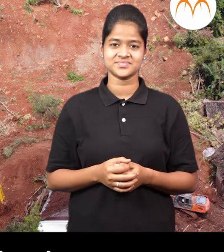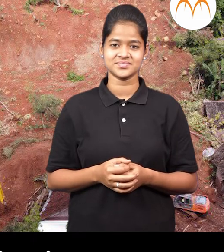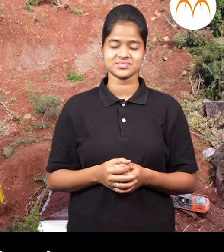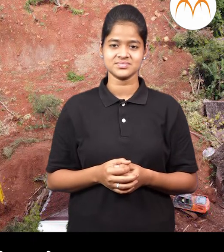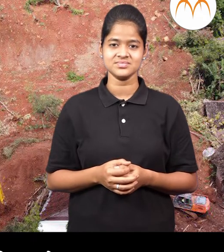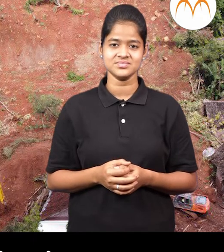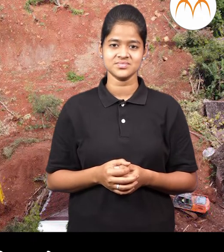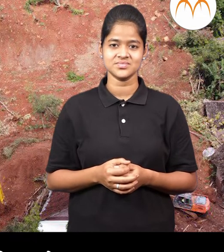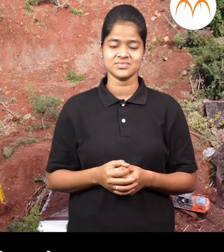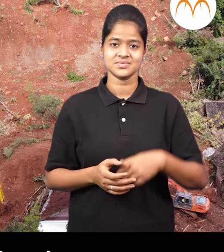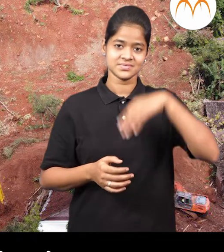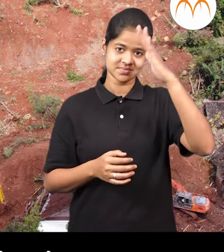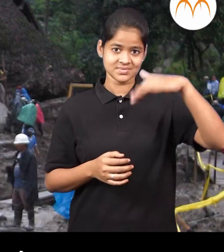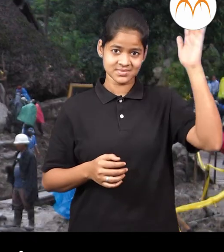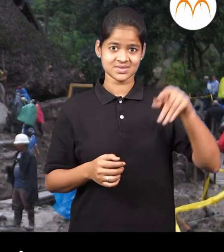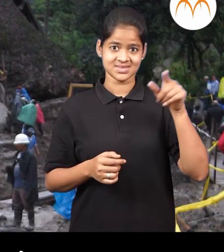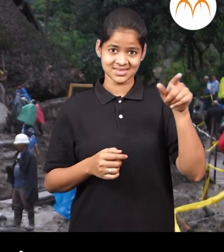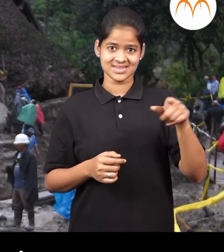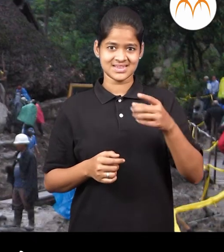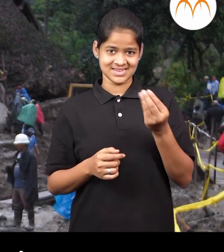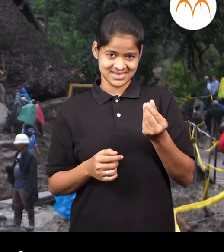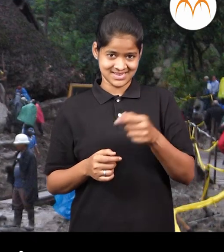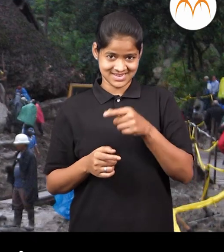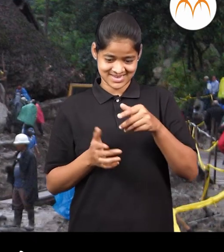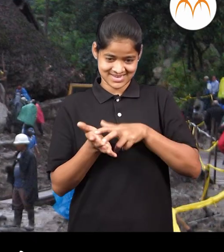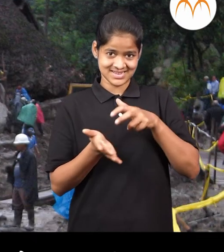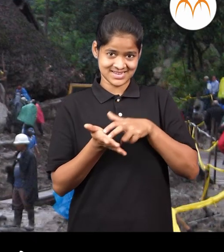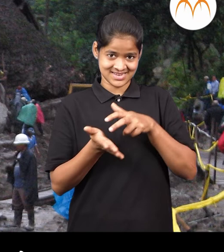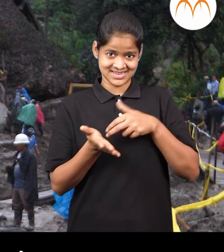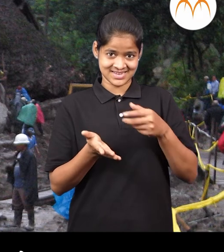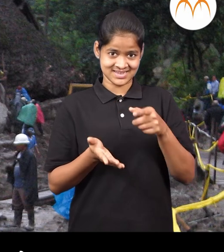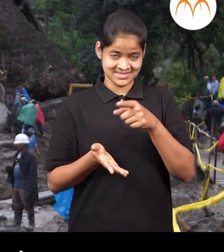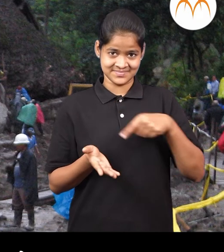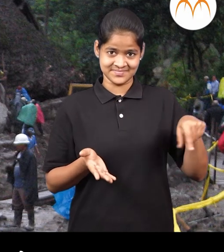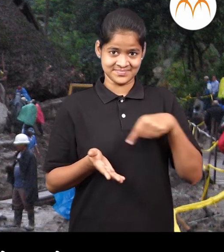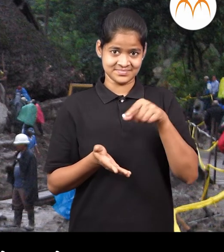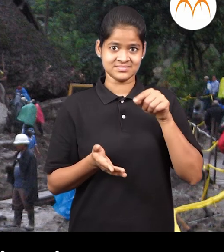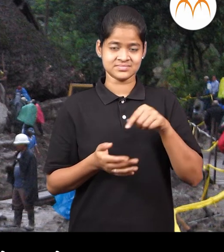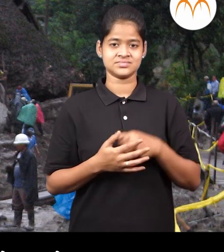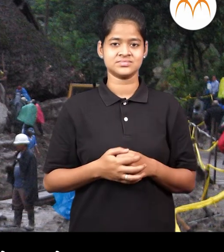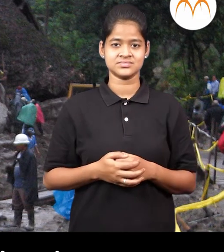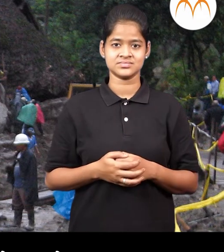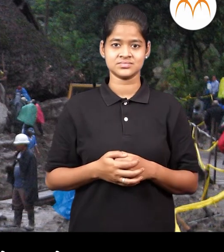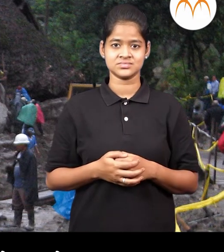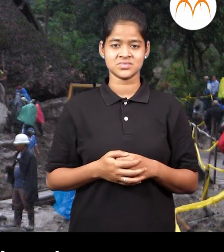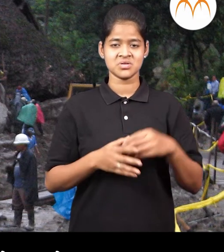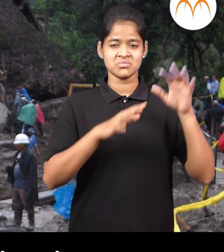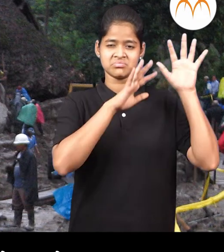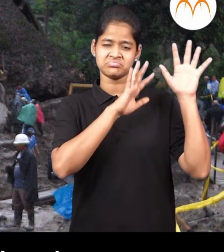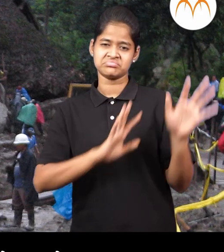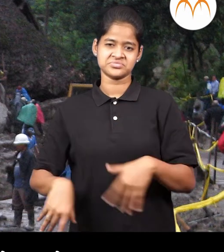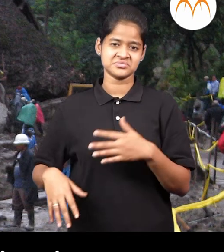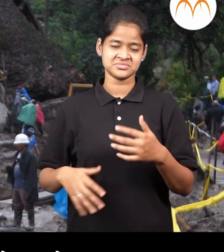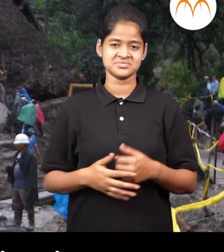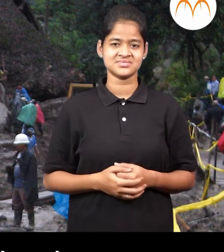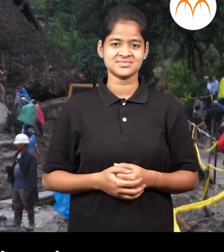जोरात खली आली डोंग्राचा पाइथ्याशी आस्टनार्या छोट्या गावातील सर्व घरानुवर हा डोंग्राचा भाग